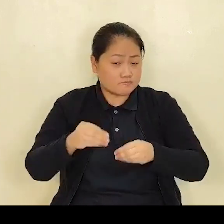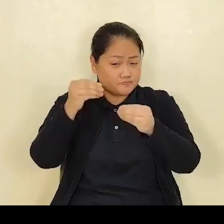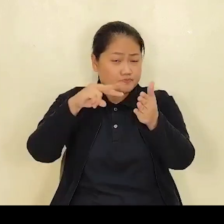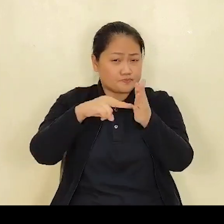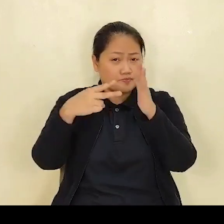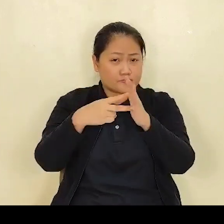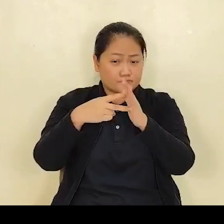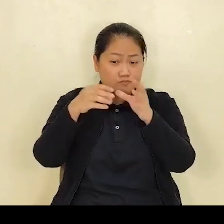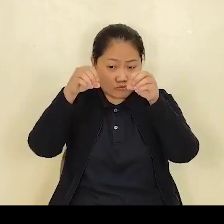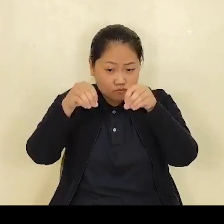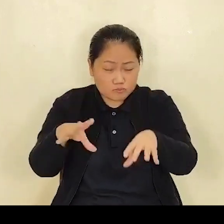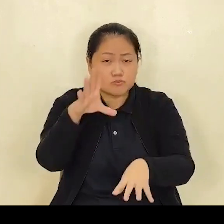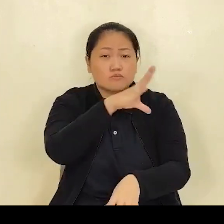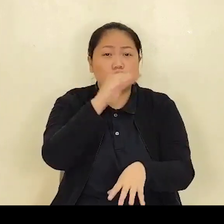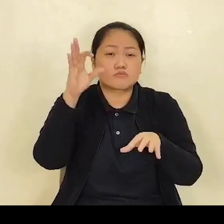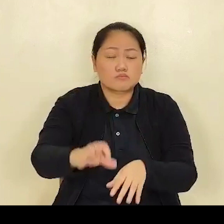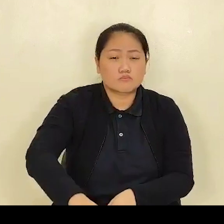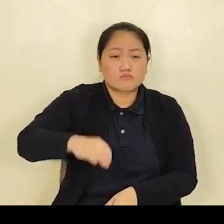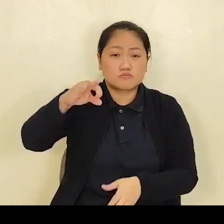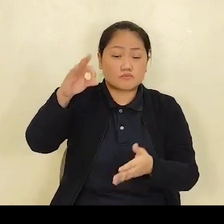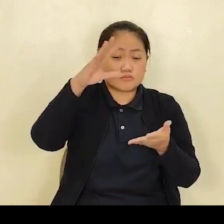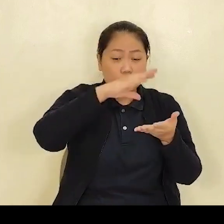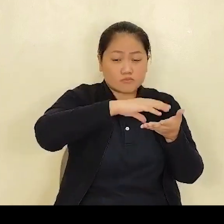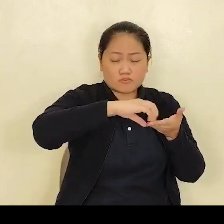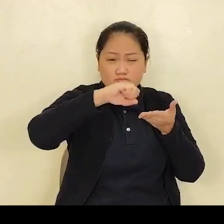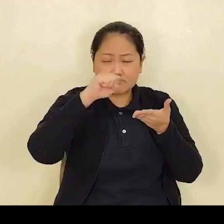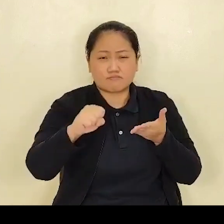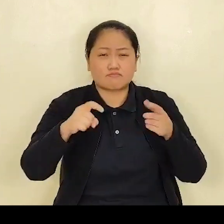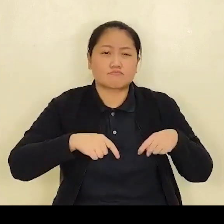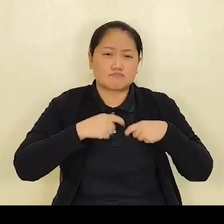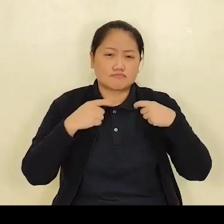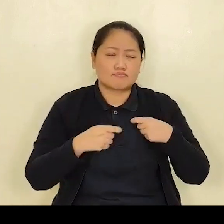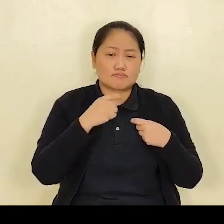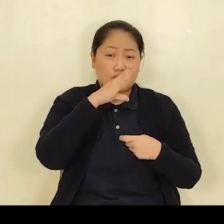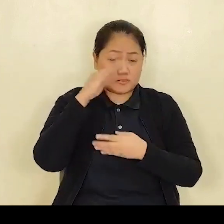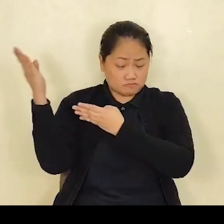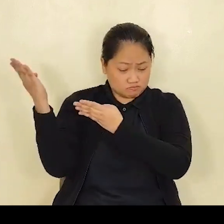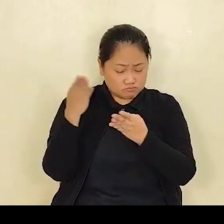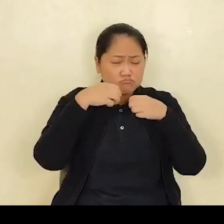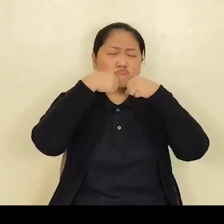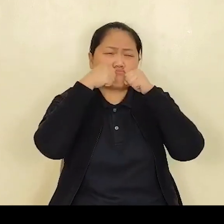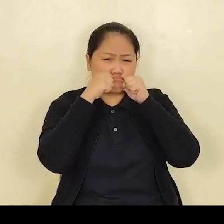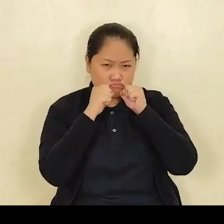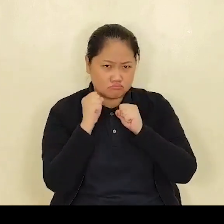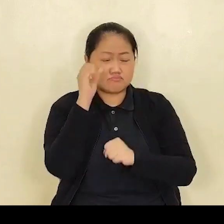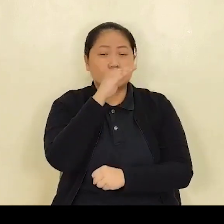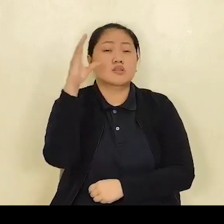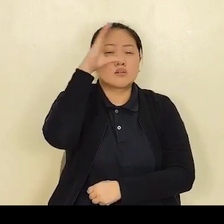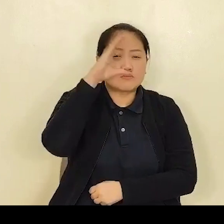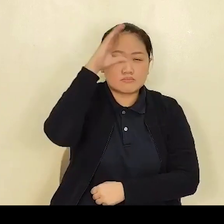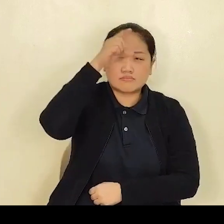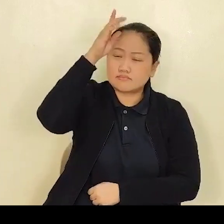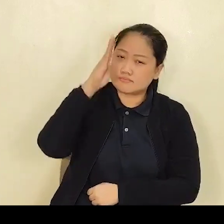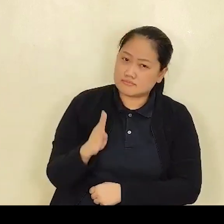lost and the finding. Inaalis niya tayo sa kasalanan at sa dala nitong kalungkutan, at sa paghahanap natin sa